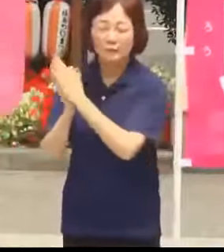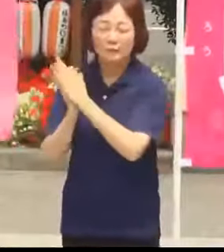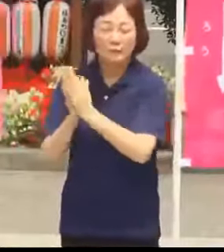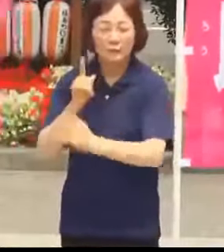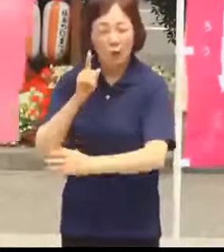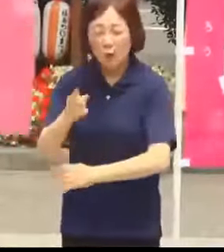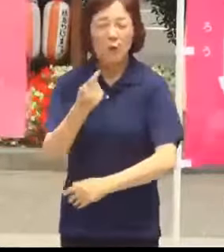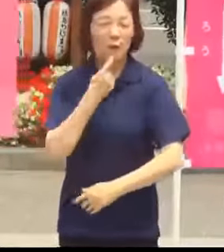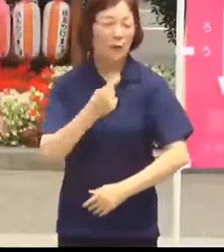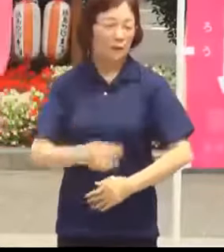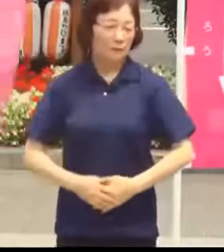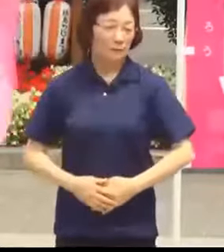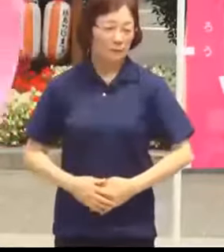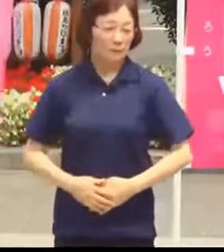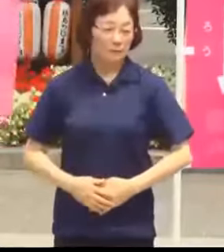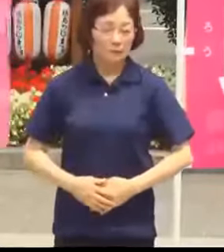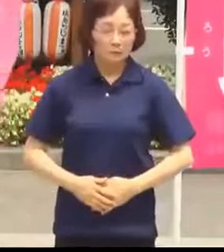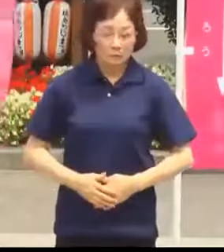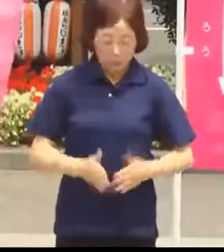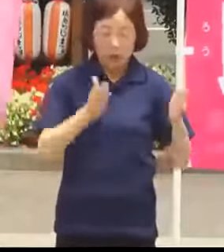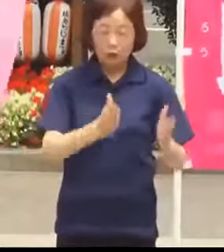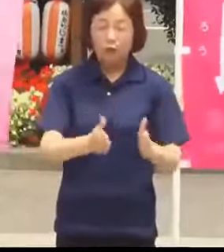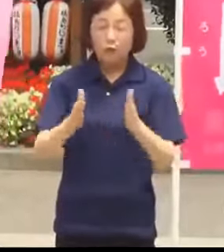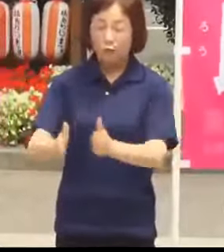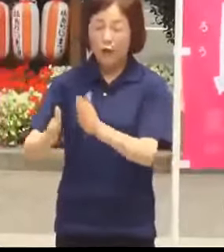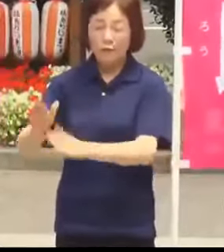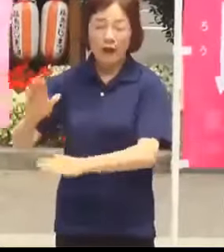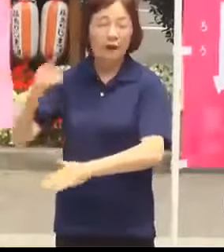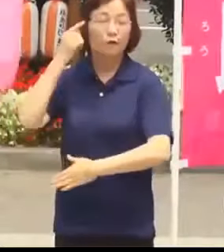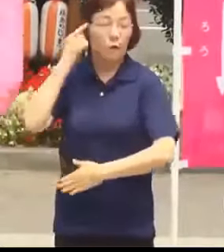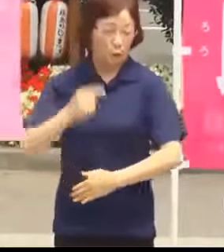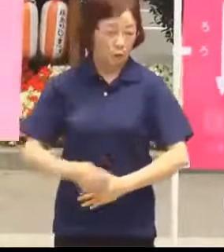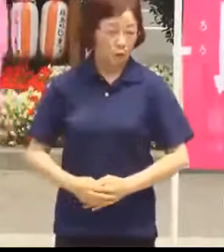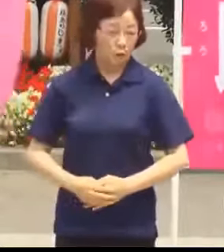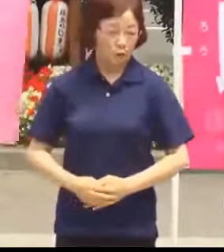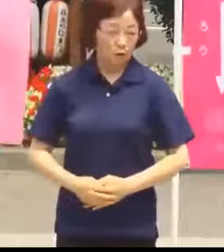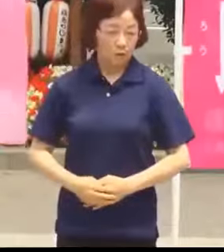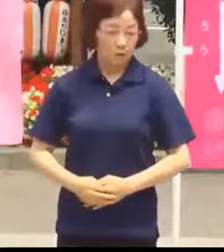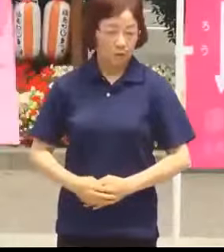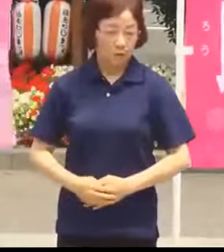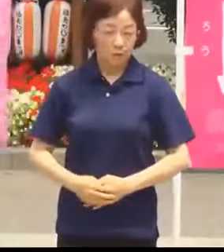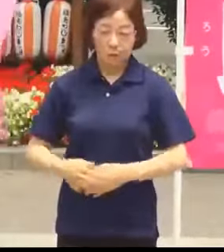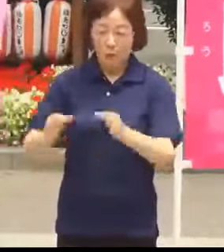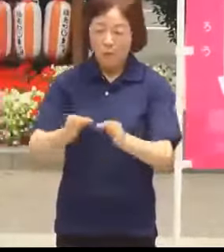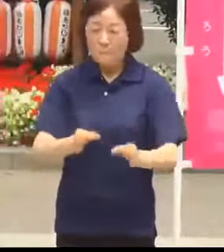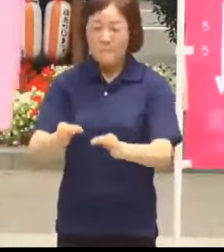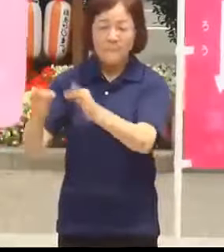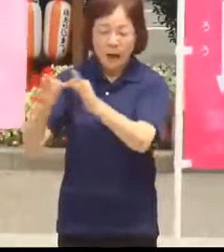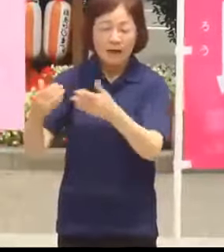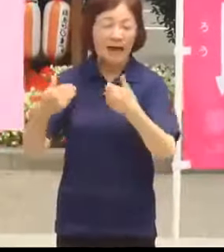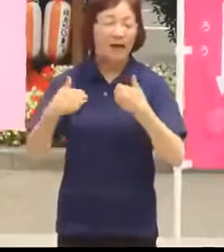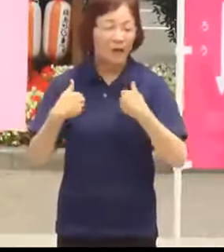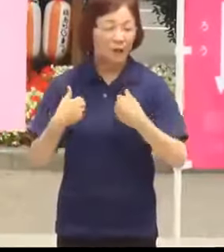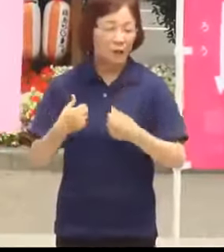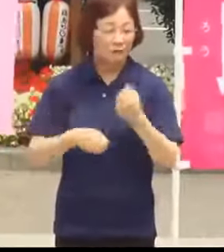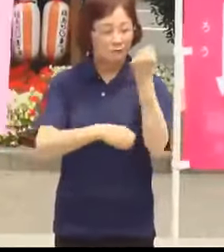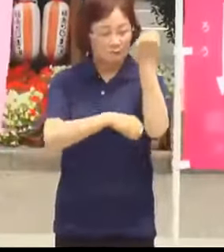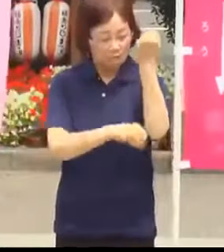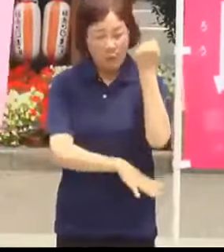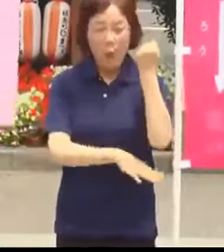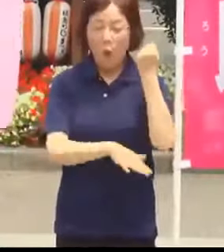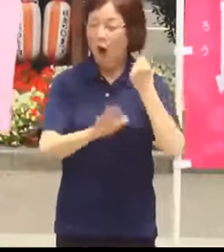ない順番があるんですよ増税が必要なら大原則